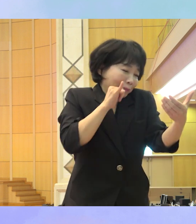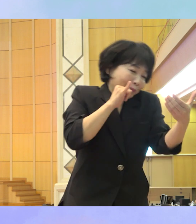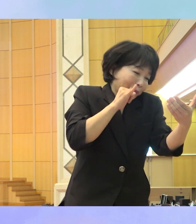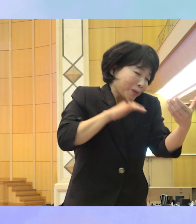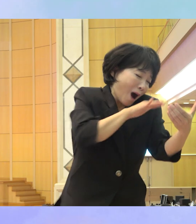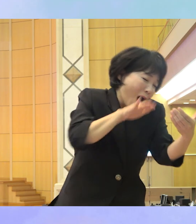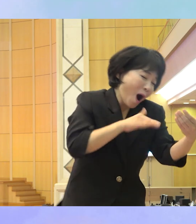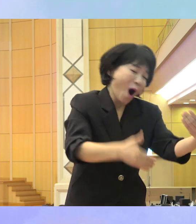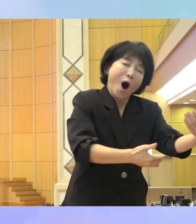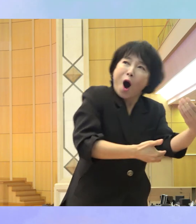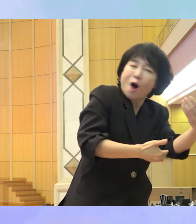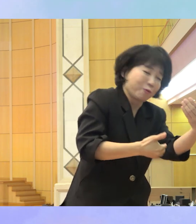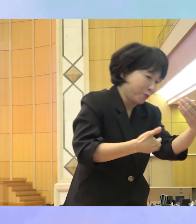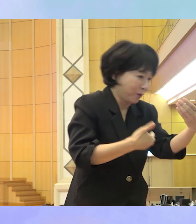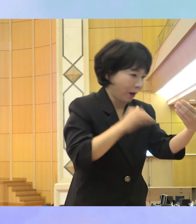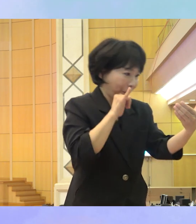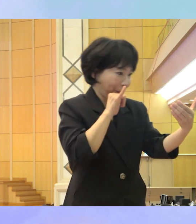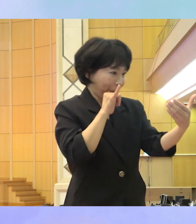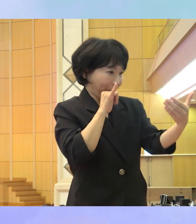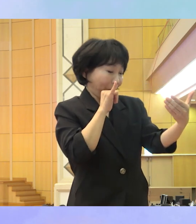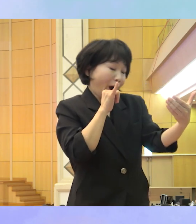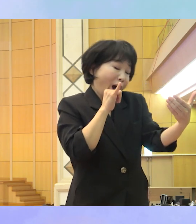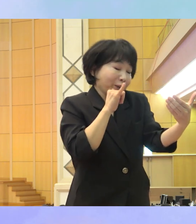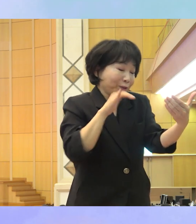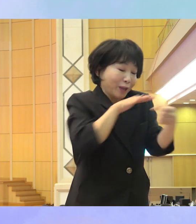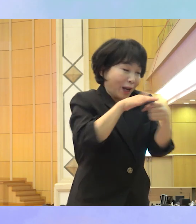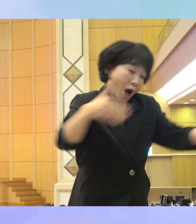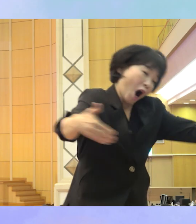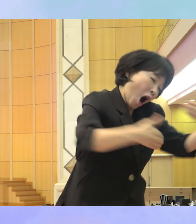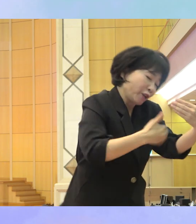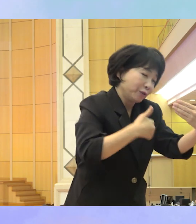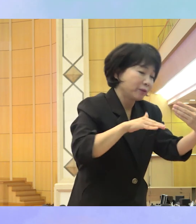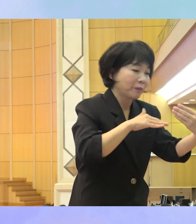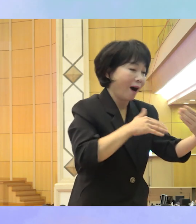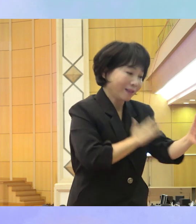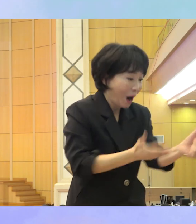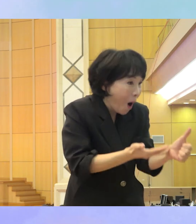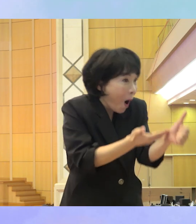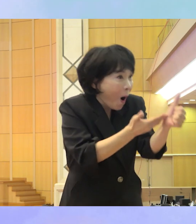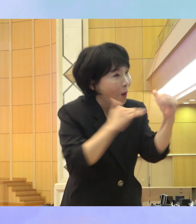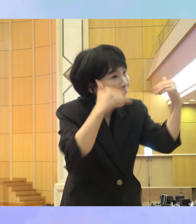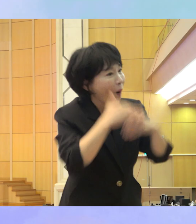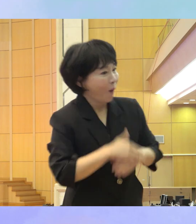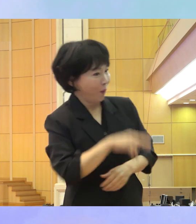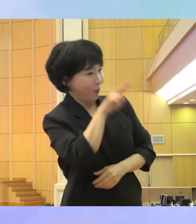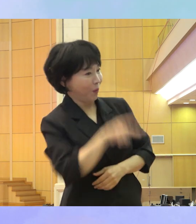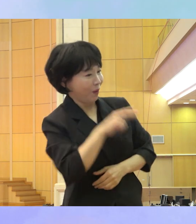몰라요. 눈만 뜨면 아들이 얼마나 자랐는지